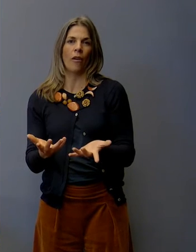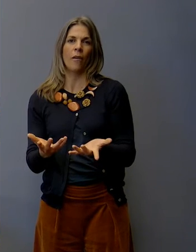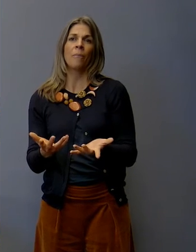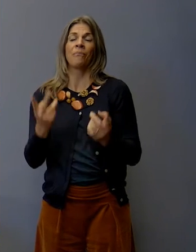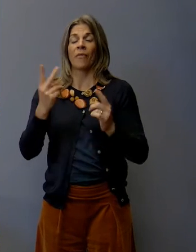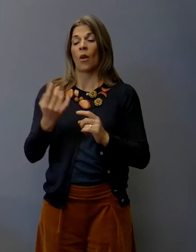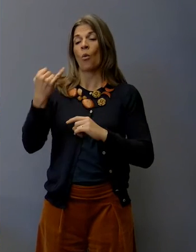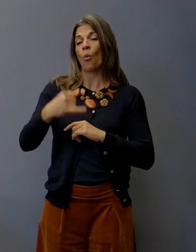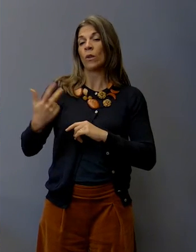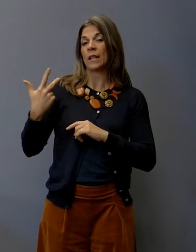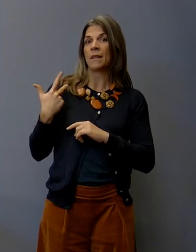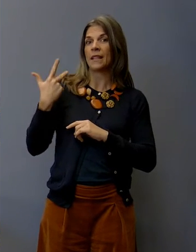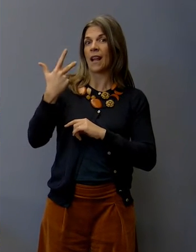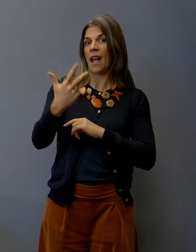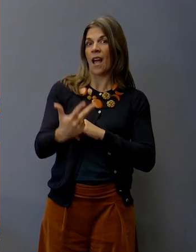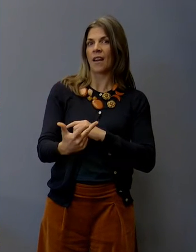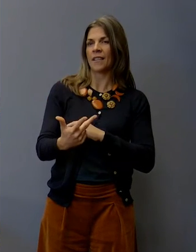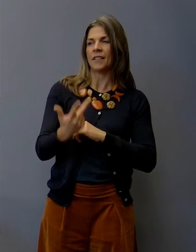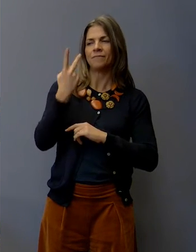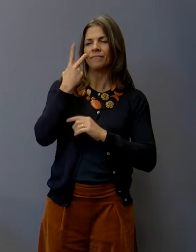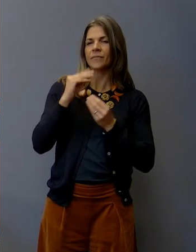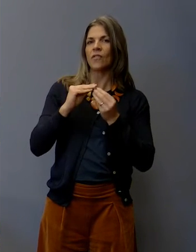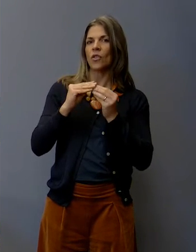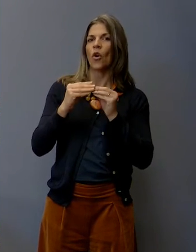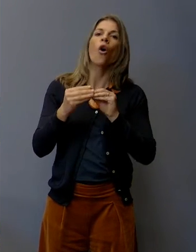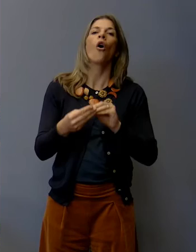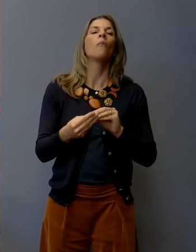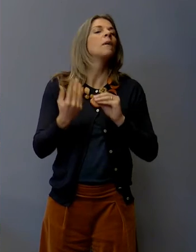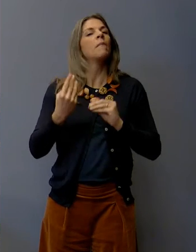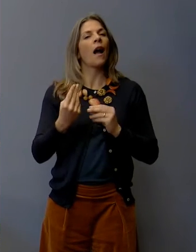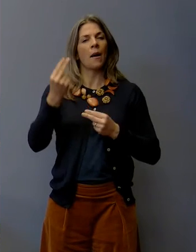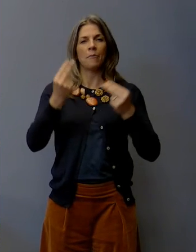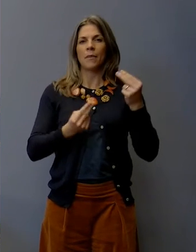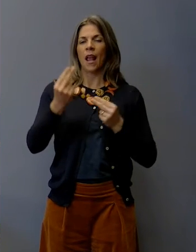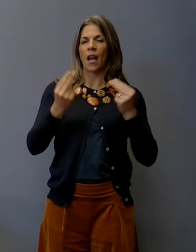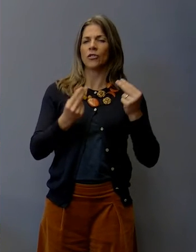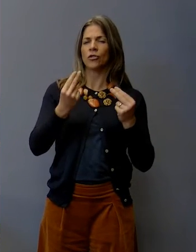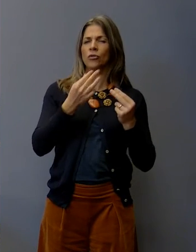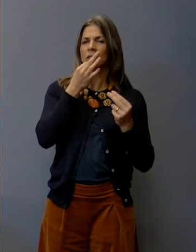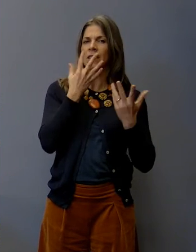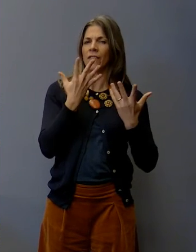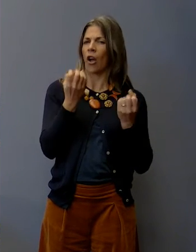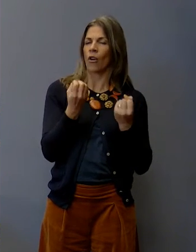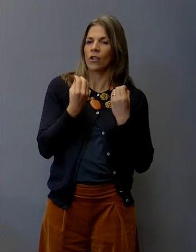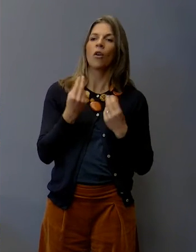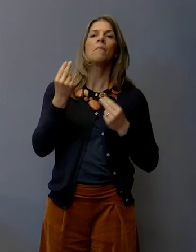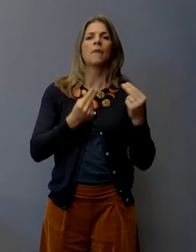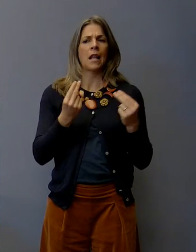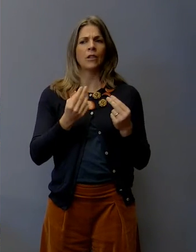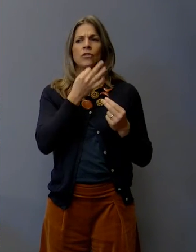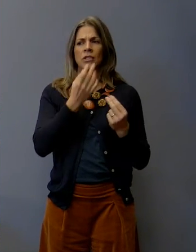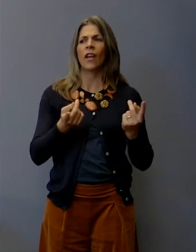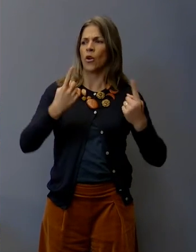nell'approvare però il bilancio è anche vero che non sono solo le sedute del consiglio comunale il bilancio io voglio essere